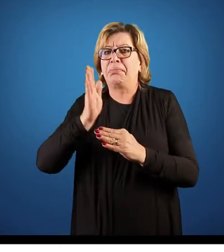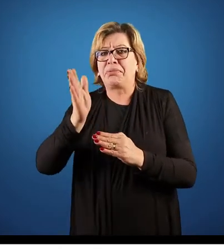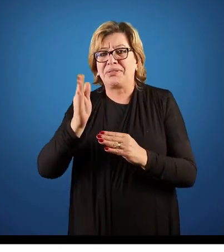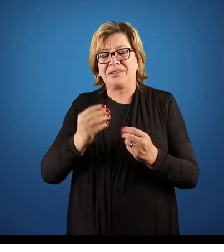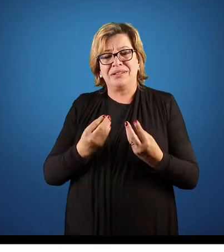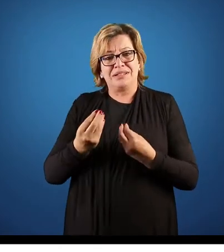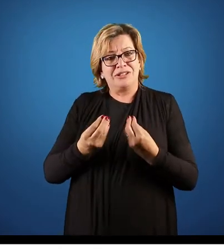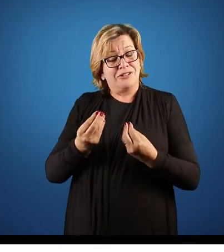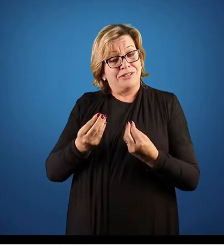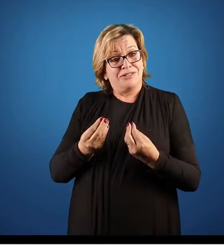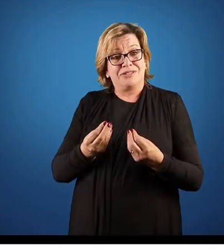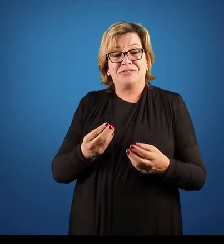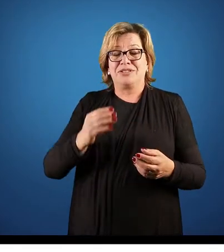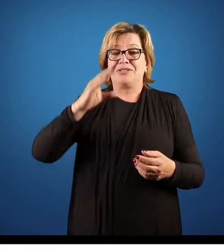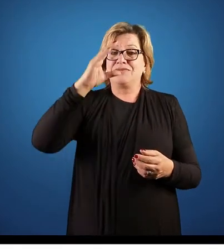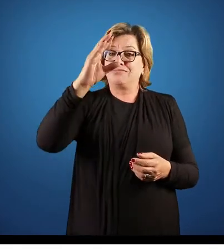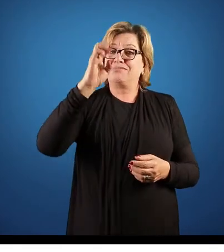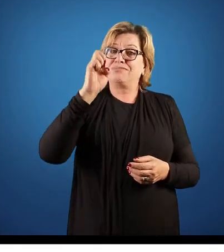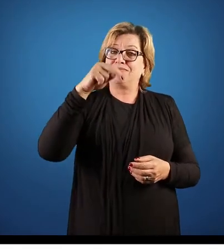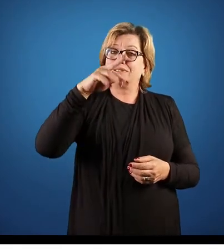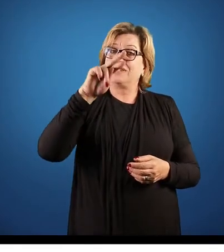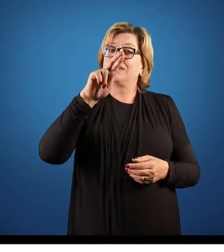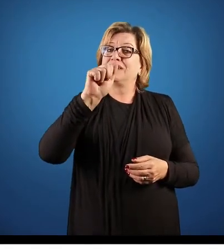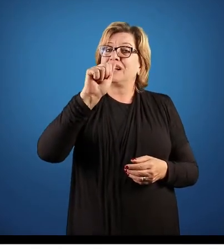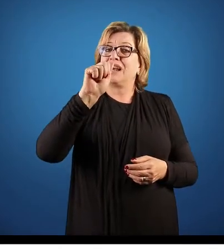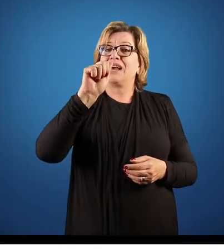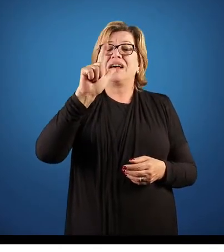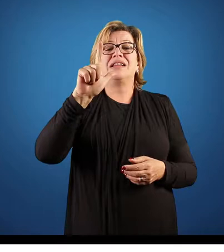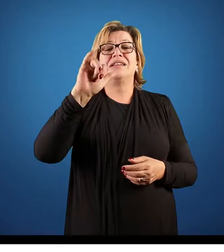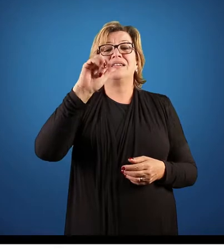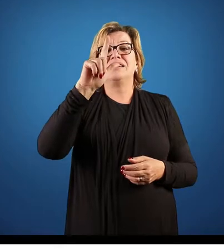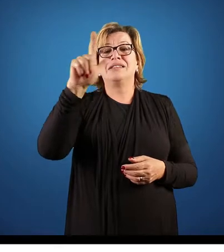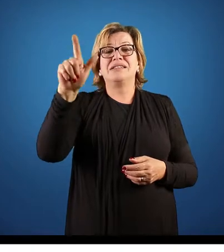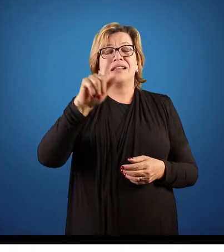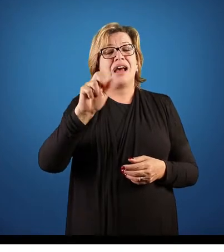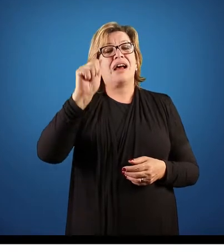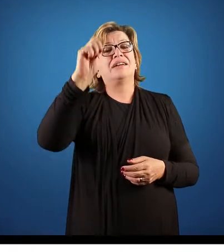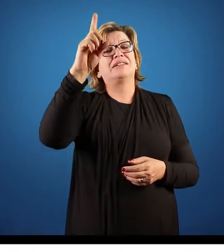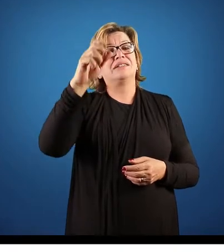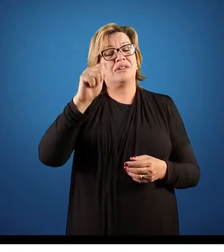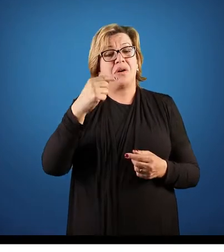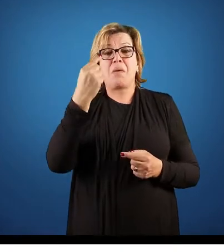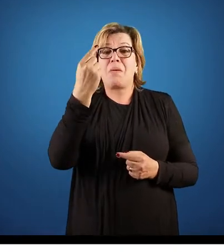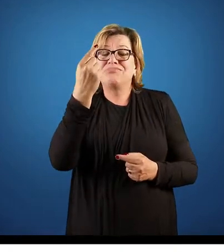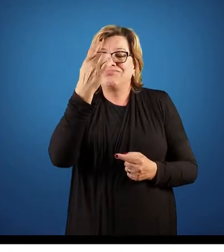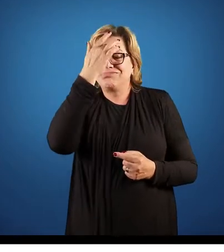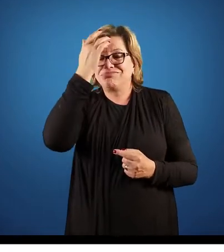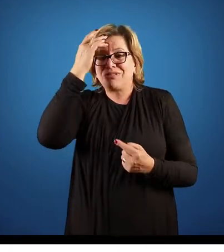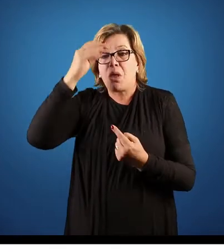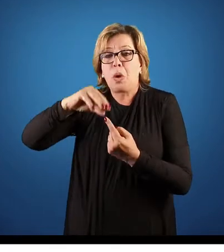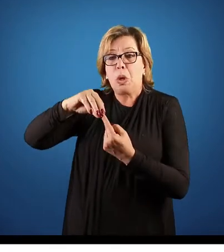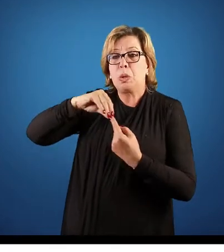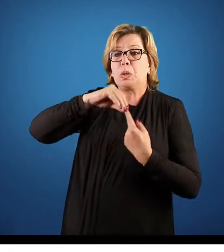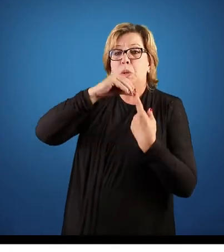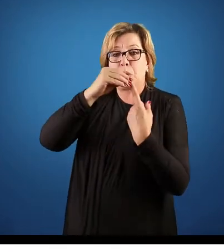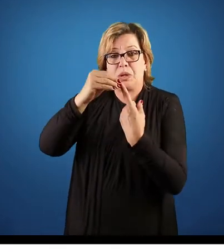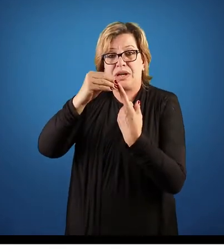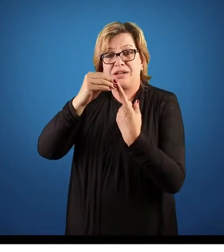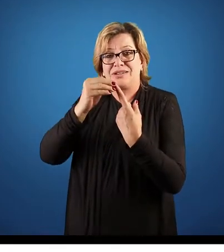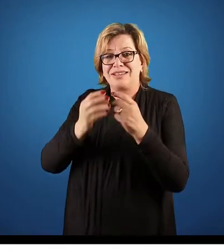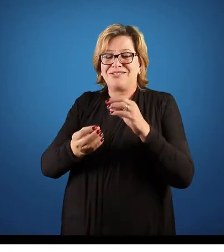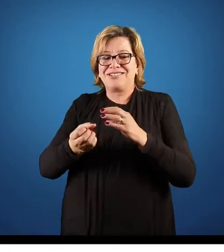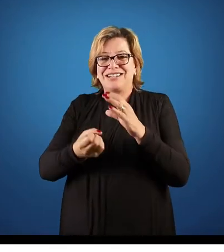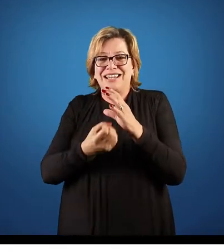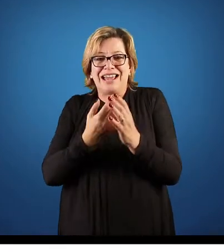diferença da organização centralizada tudo depende do aval do diretor do gerente e uma gestão descentralizada que são